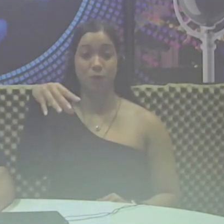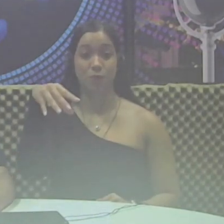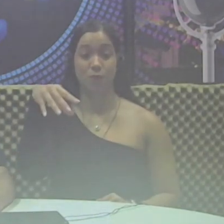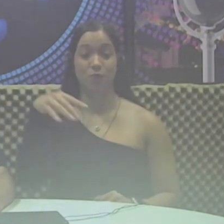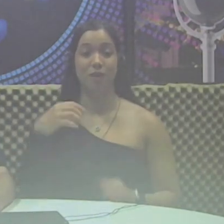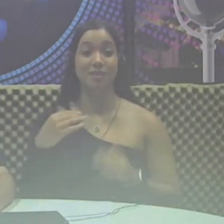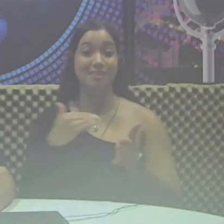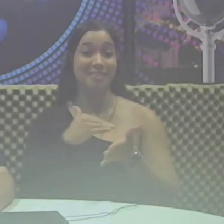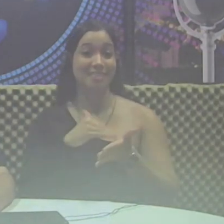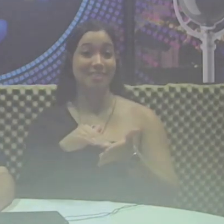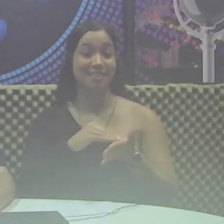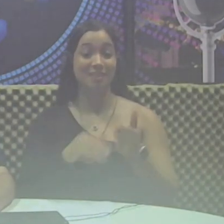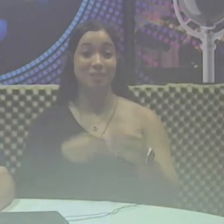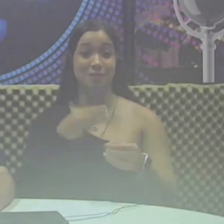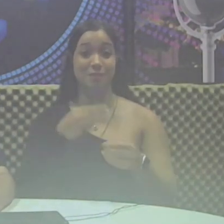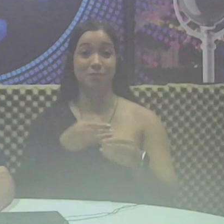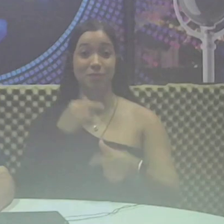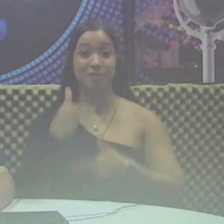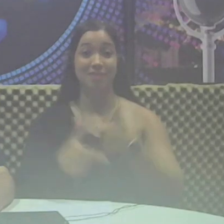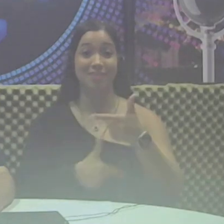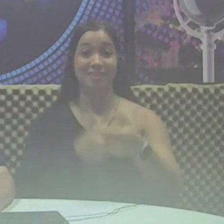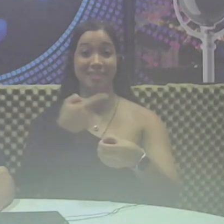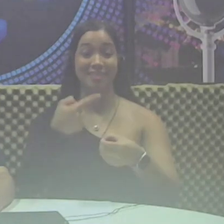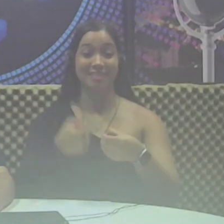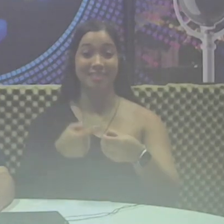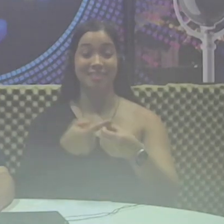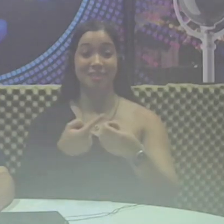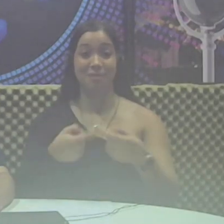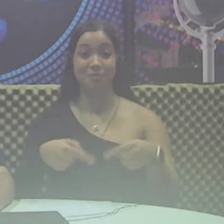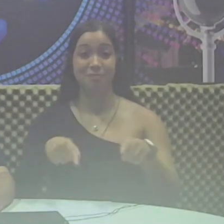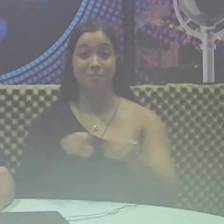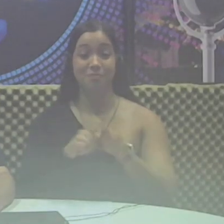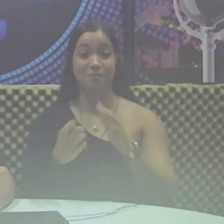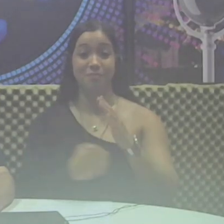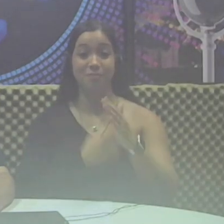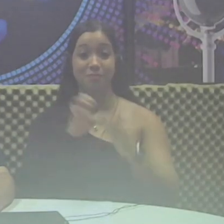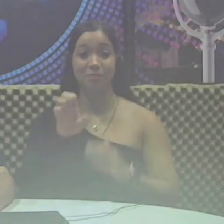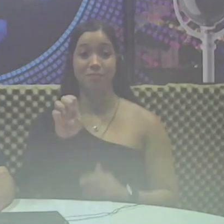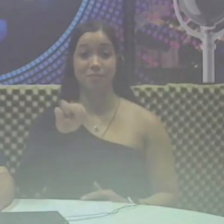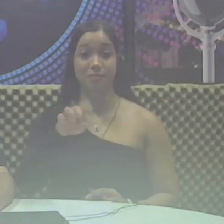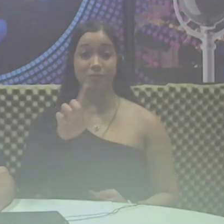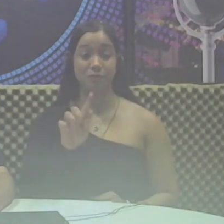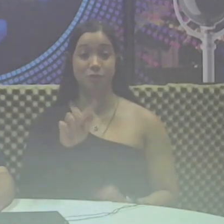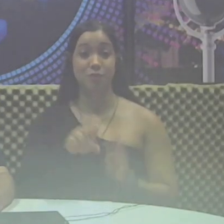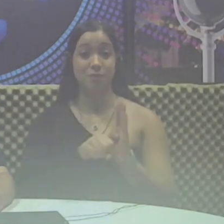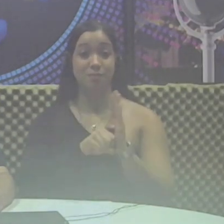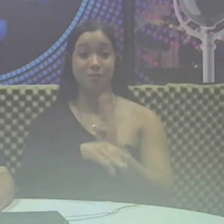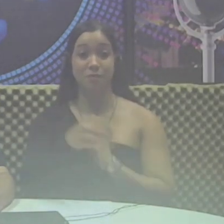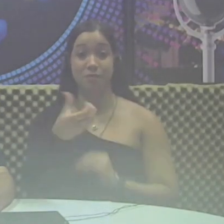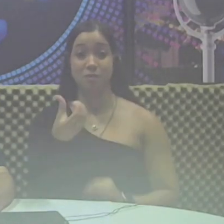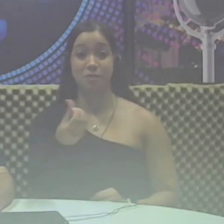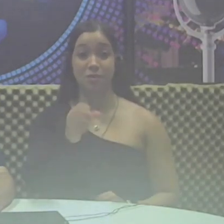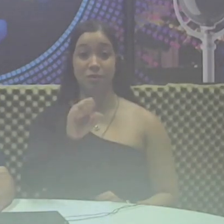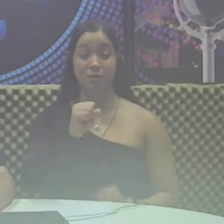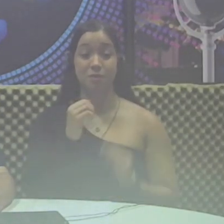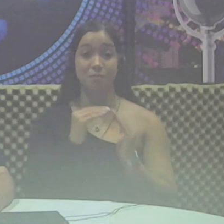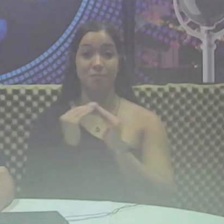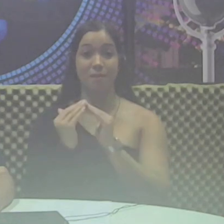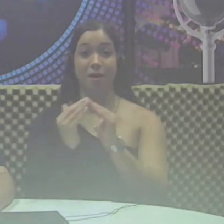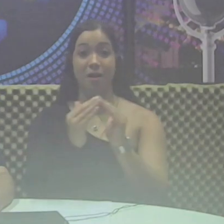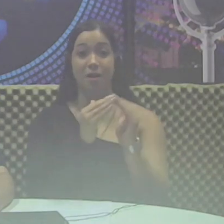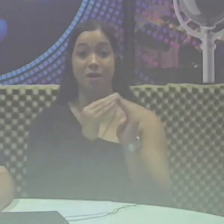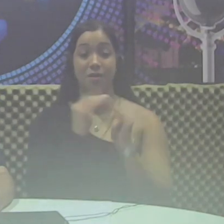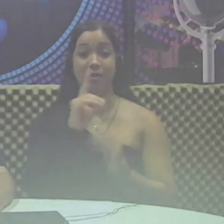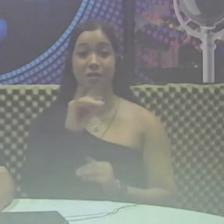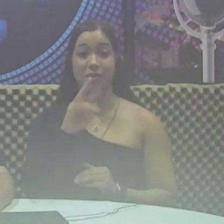meio da Secretaria Municipal de Serviços Urbanos, junto à ENGE, beneficiando 68 bairros e os loteamentos